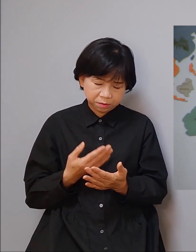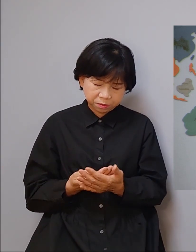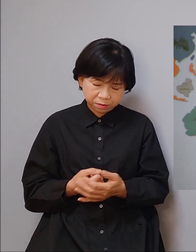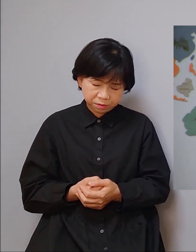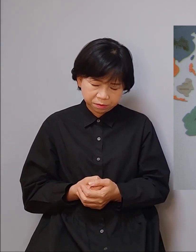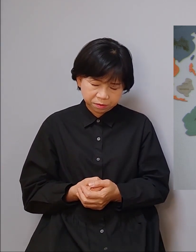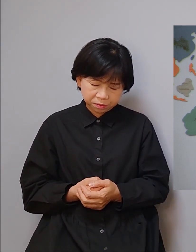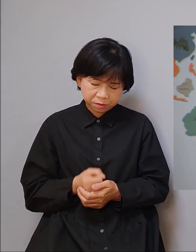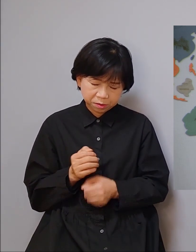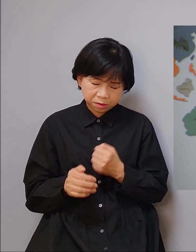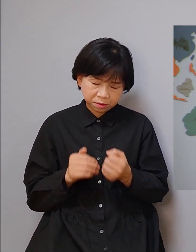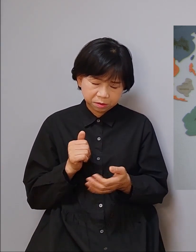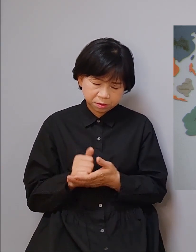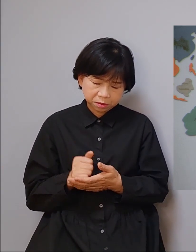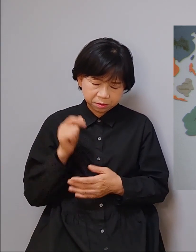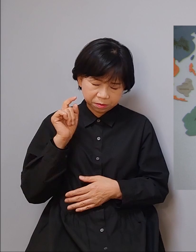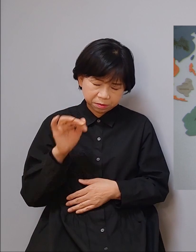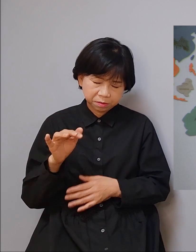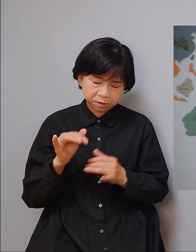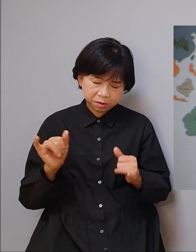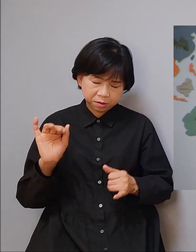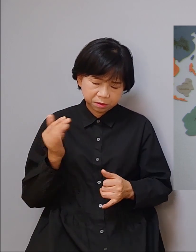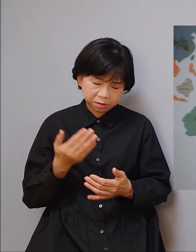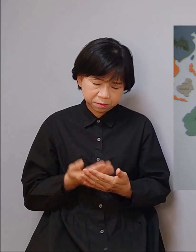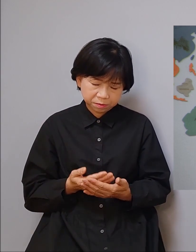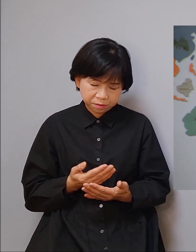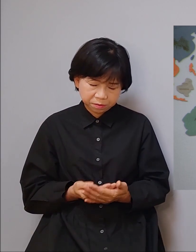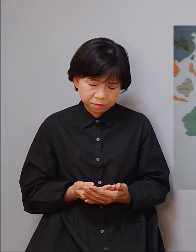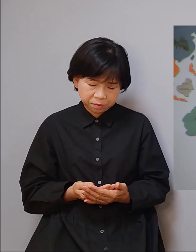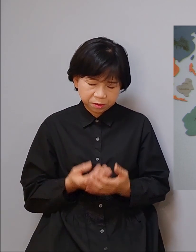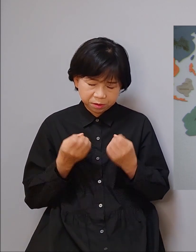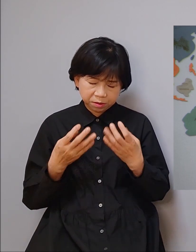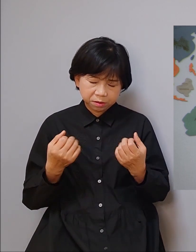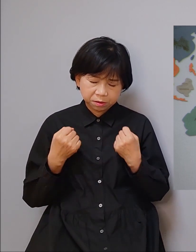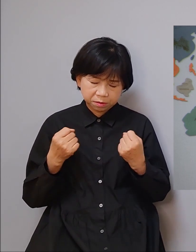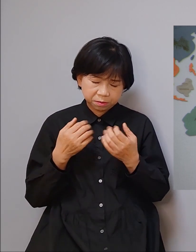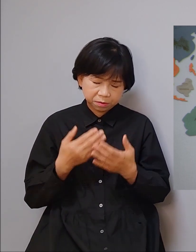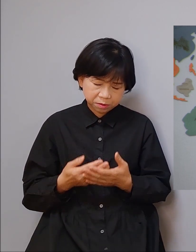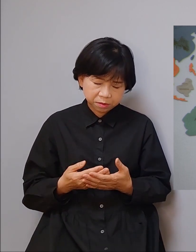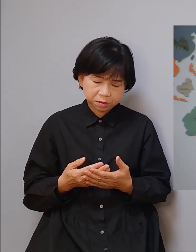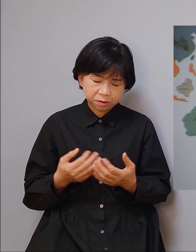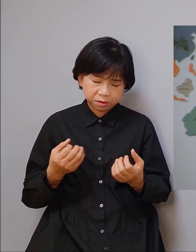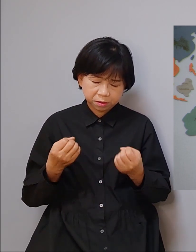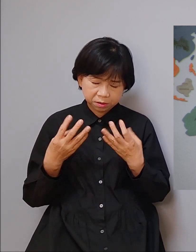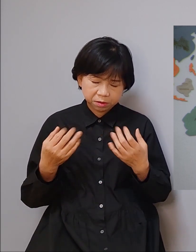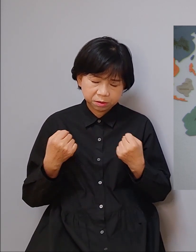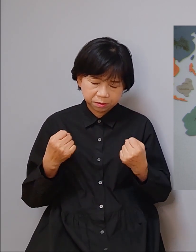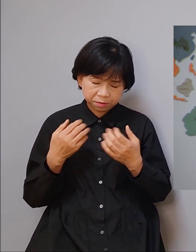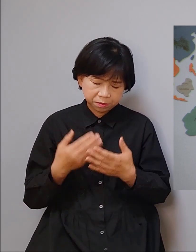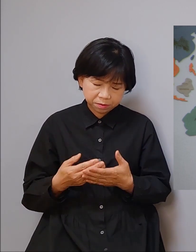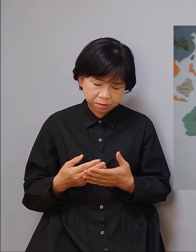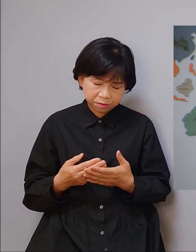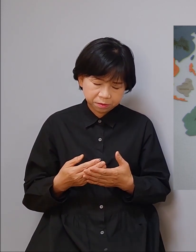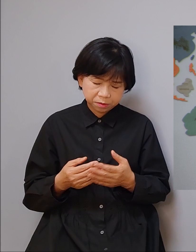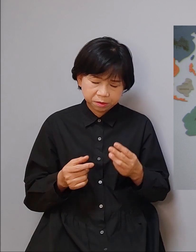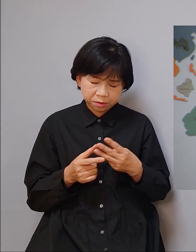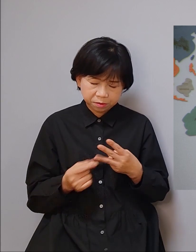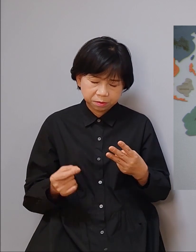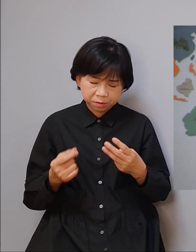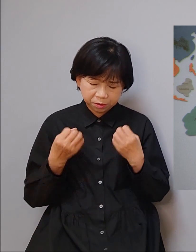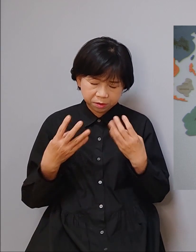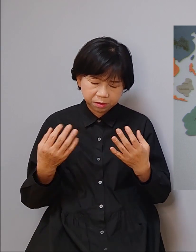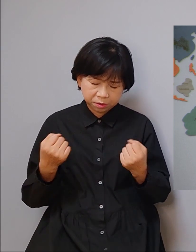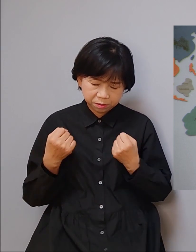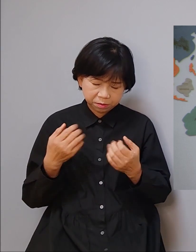주시옵소서. 하나님을 앙망하는 우리 되게 하여 주시옵소서. 새 힘을 얻으리라, 새 힘을 얻으리라. 3월에는 새 힘